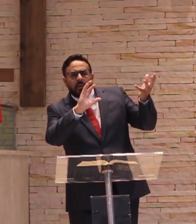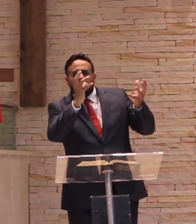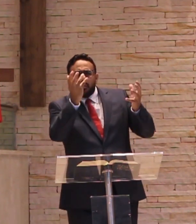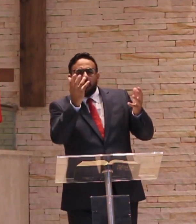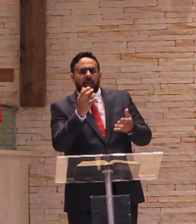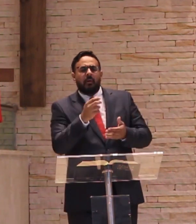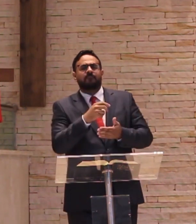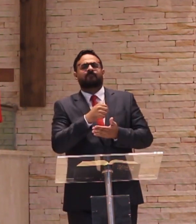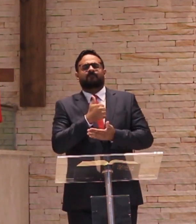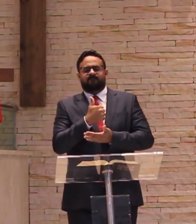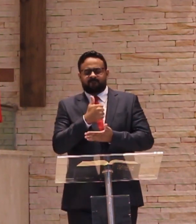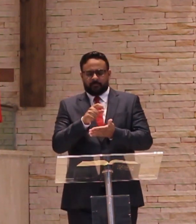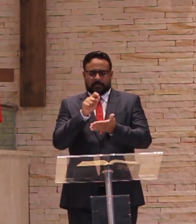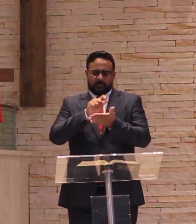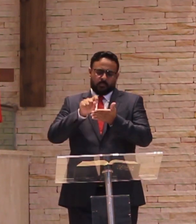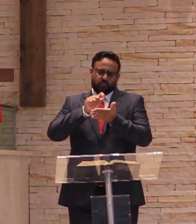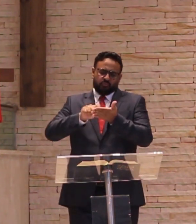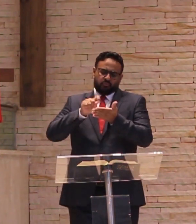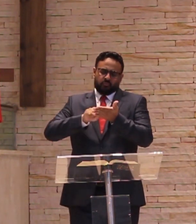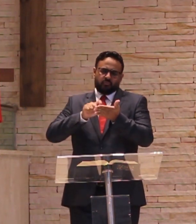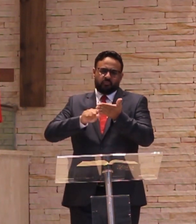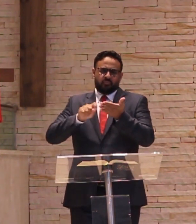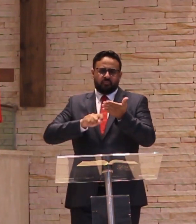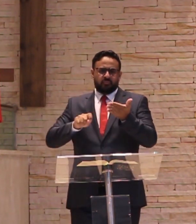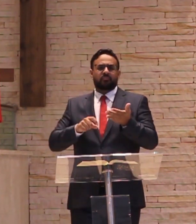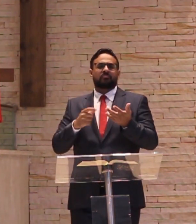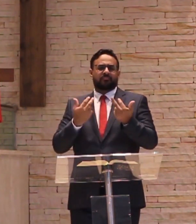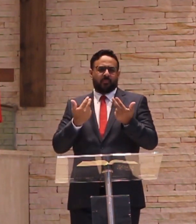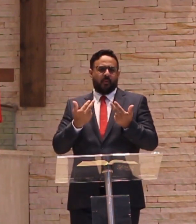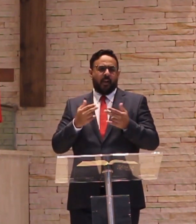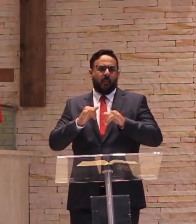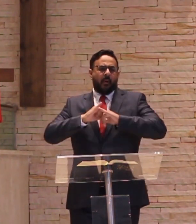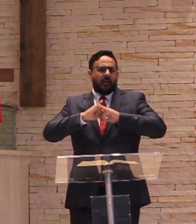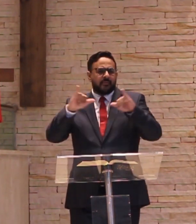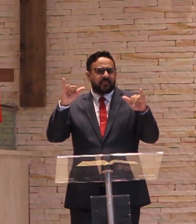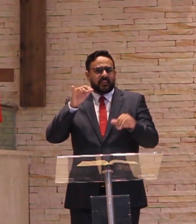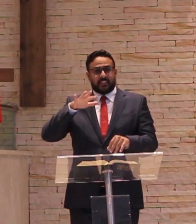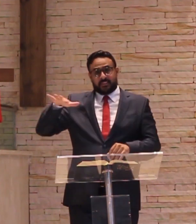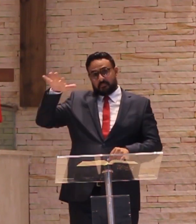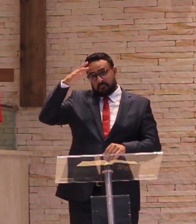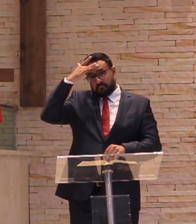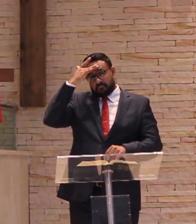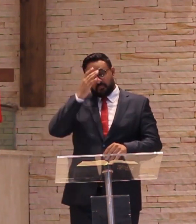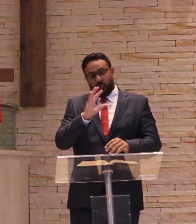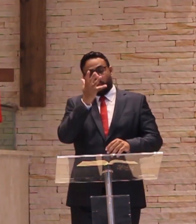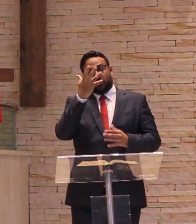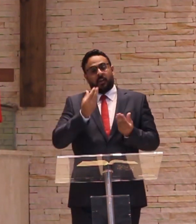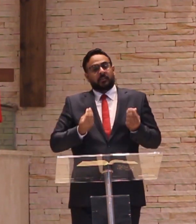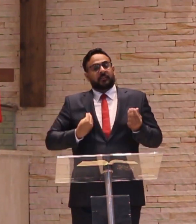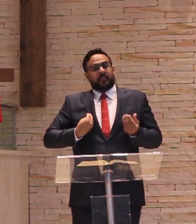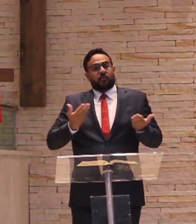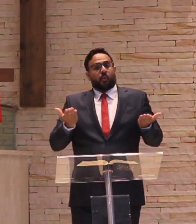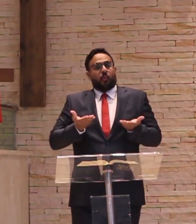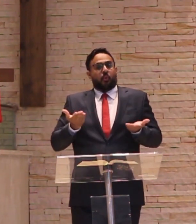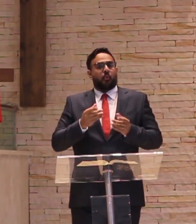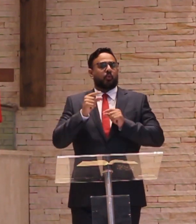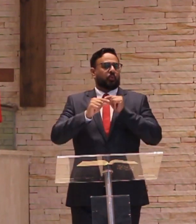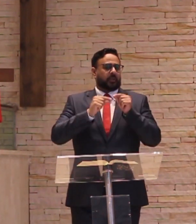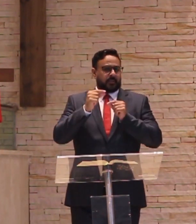criminosos. Muitos foram os relatos que se fizeram a respeito de como as pessoas morriam na